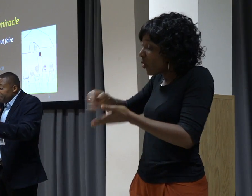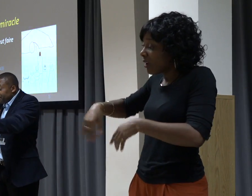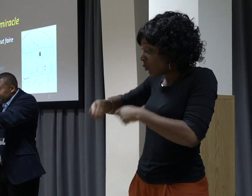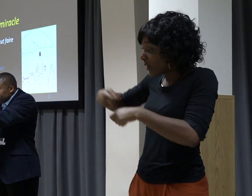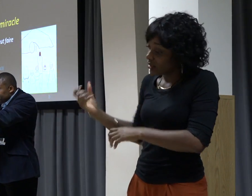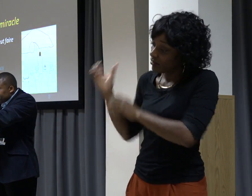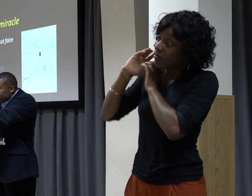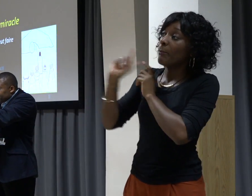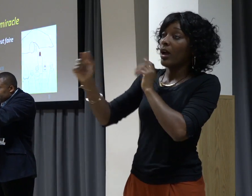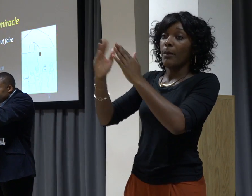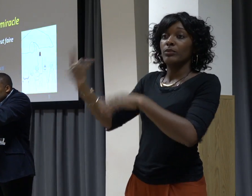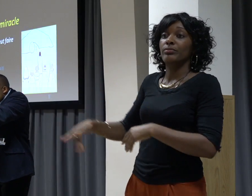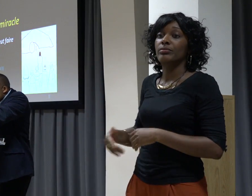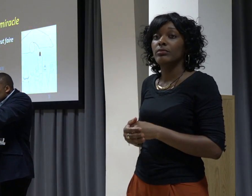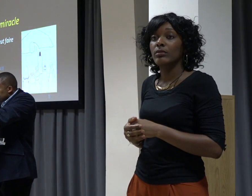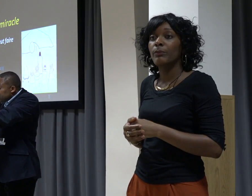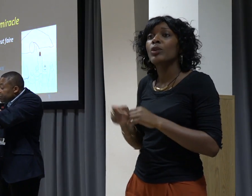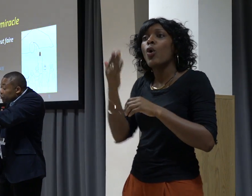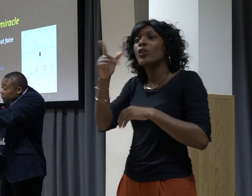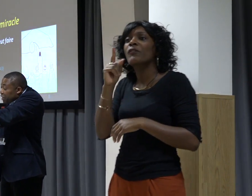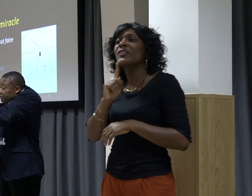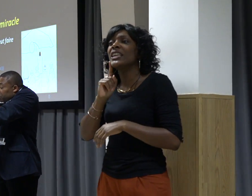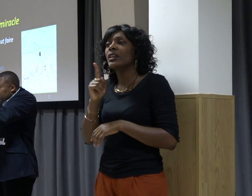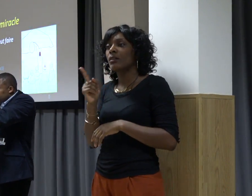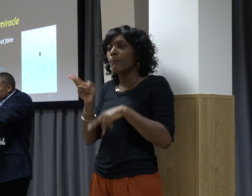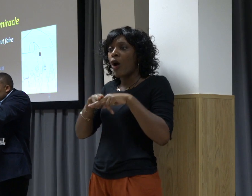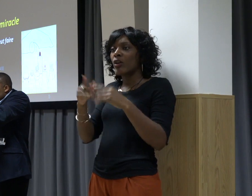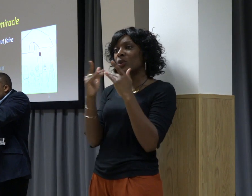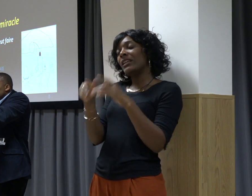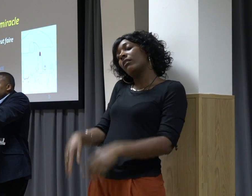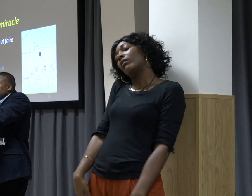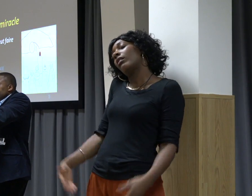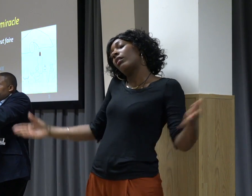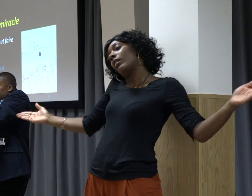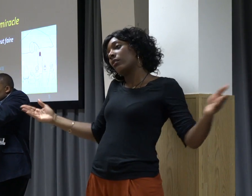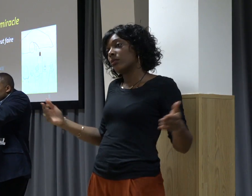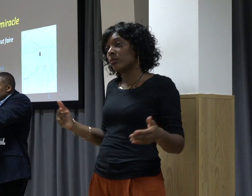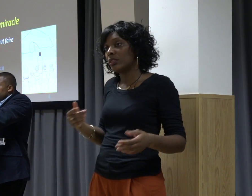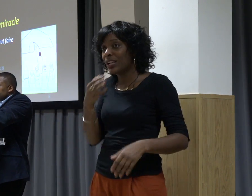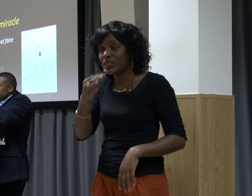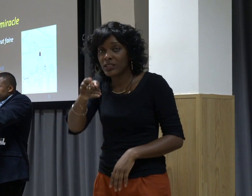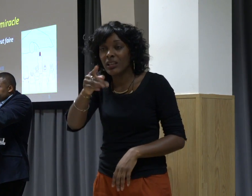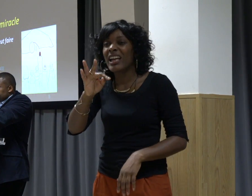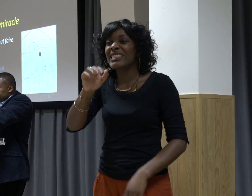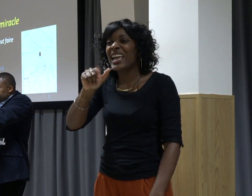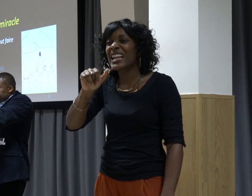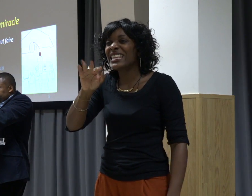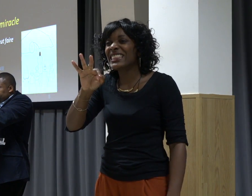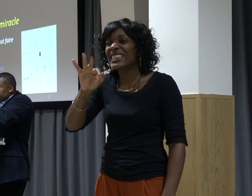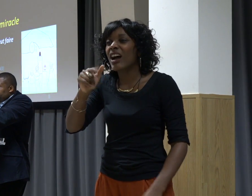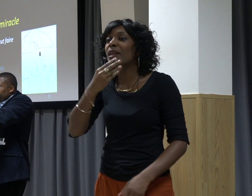dit, Talita Koumi, ce qui signifie jeune fille, lève-toi, je te le dis. Elle va se lever.